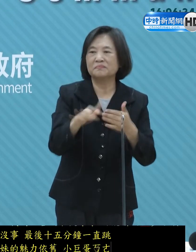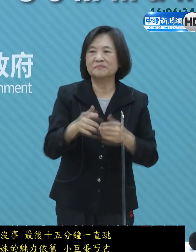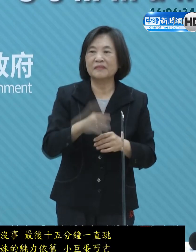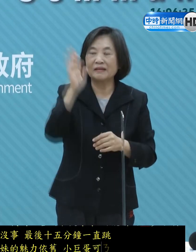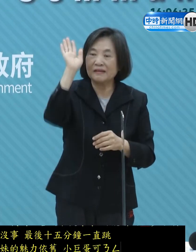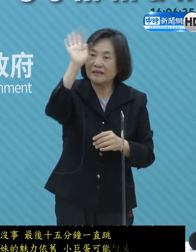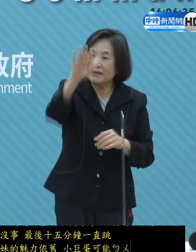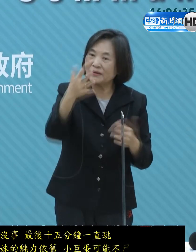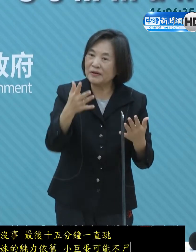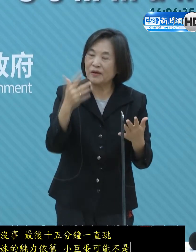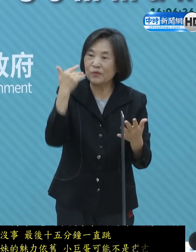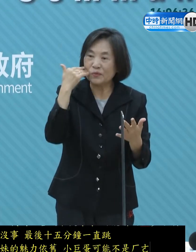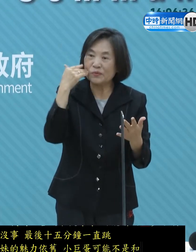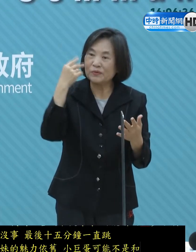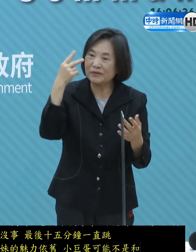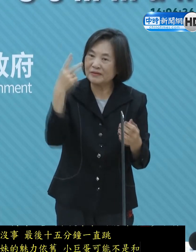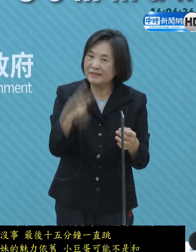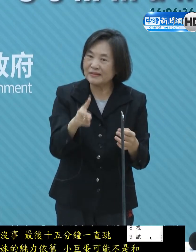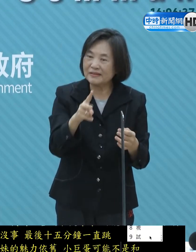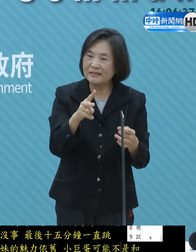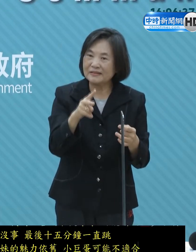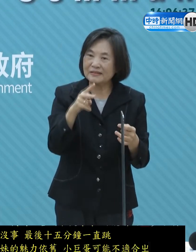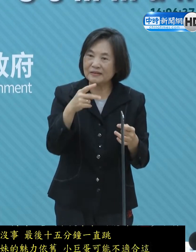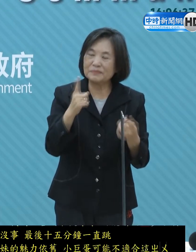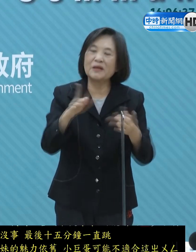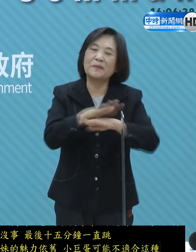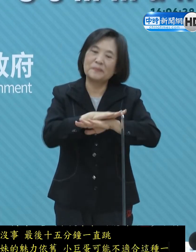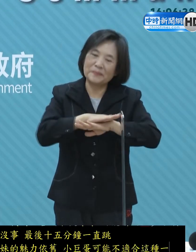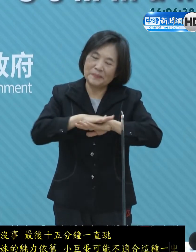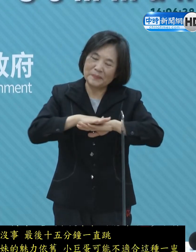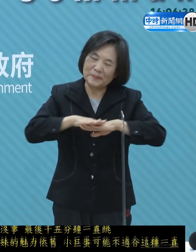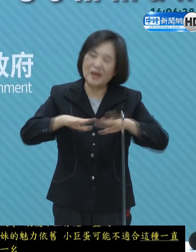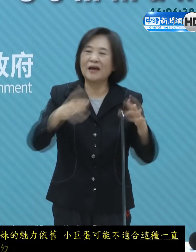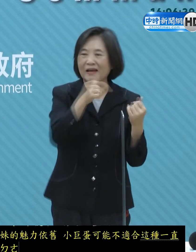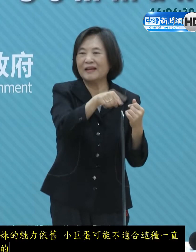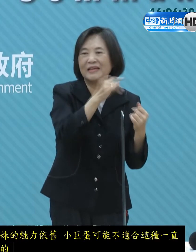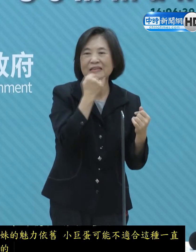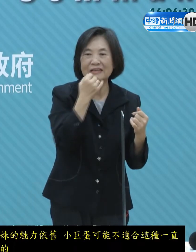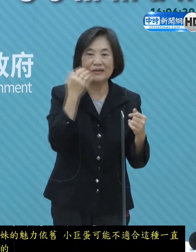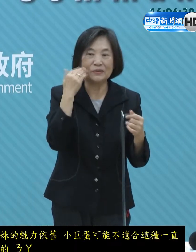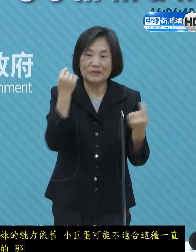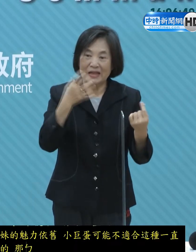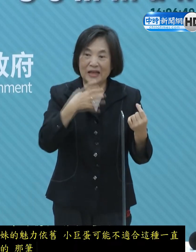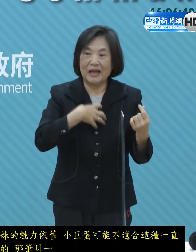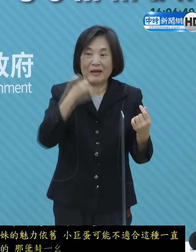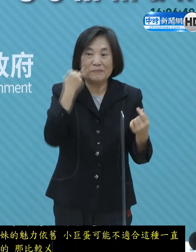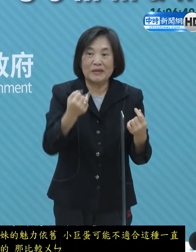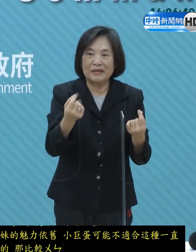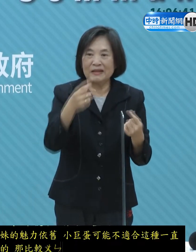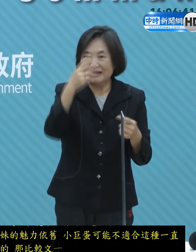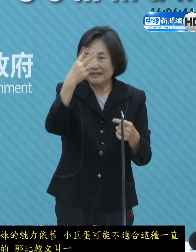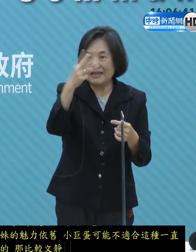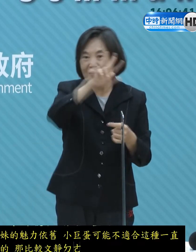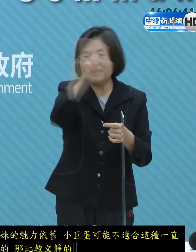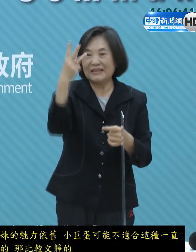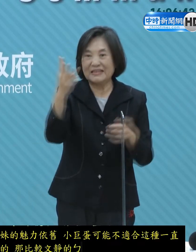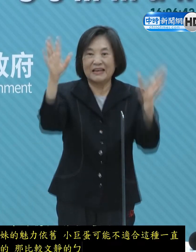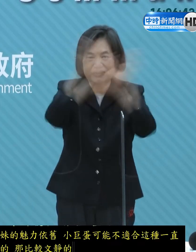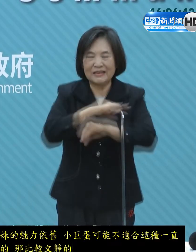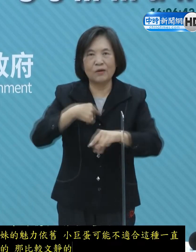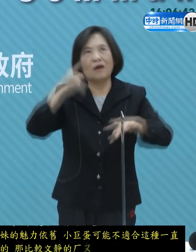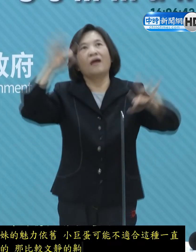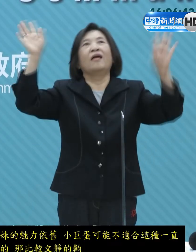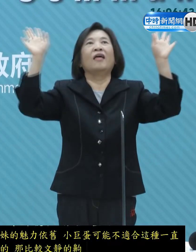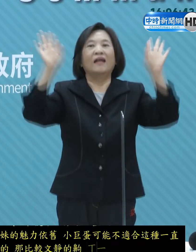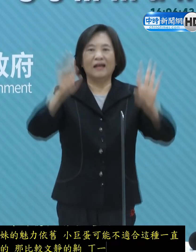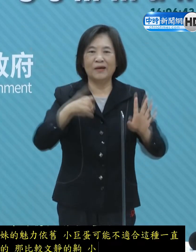将来如果是这种比较文静的歌曲在那裡，如果是像阿妹那首三天三夜，大概投降了，哇，这